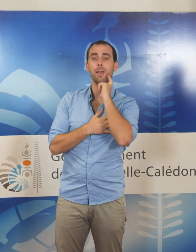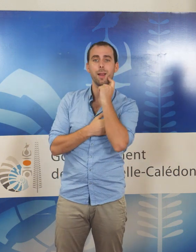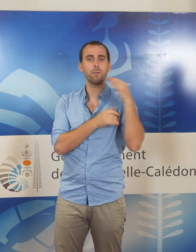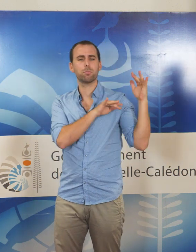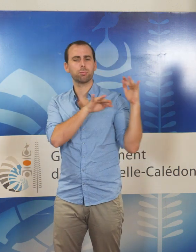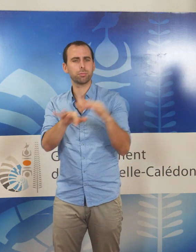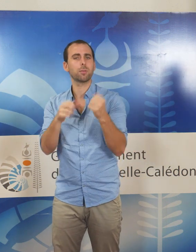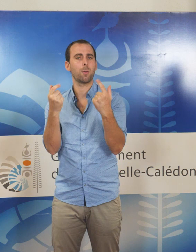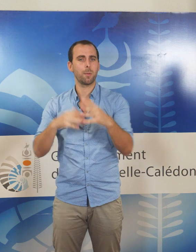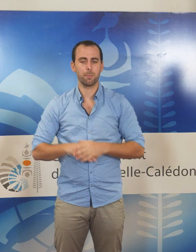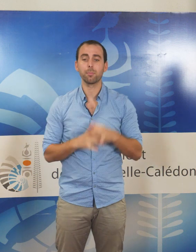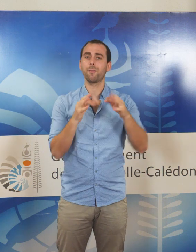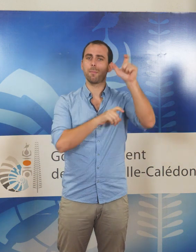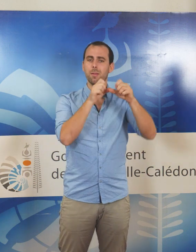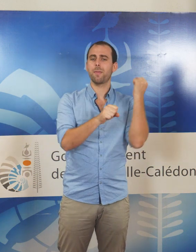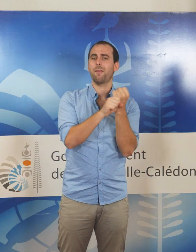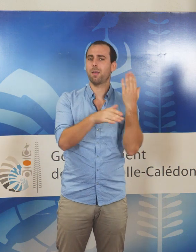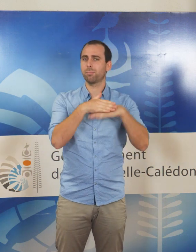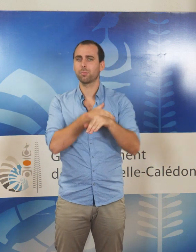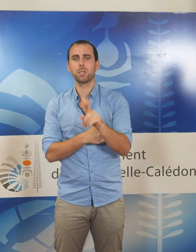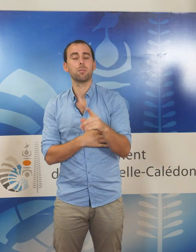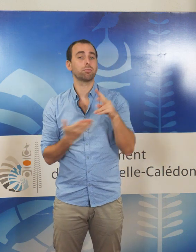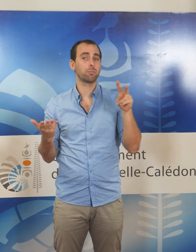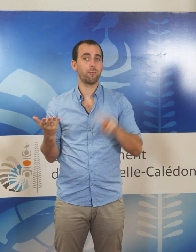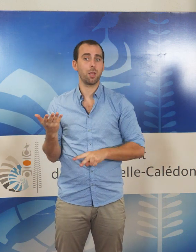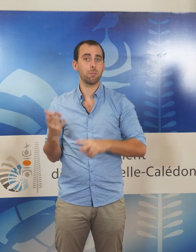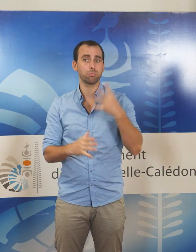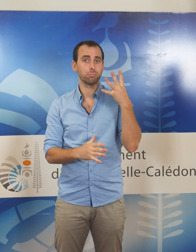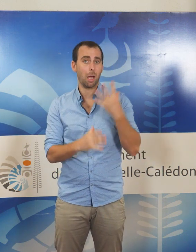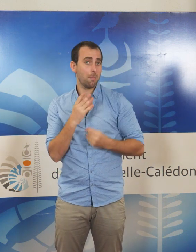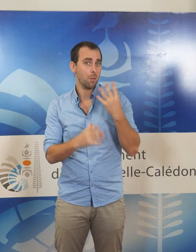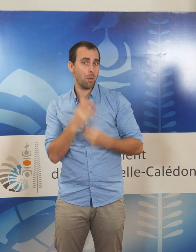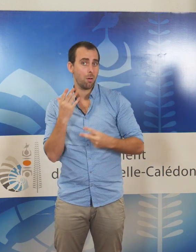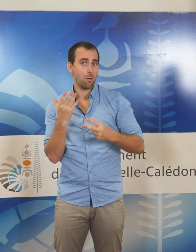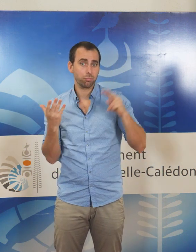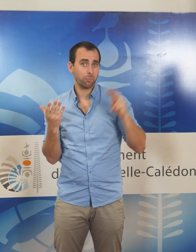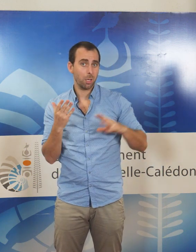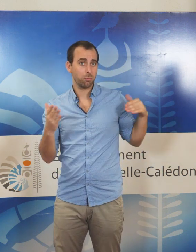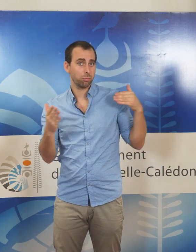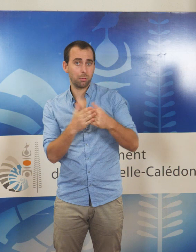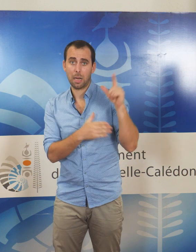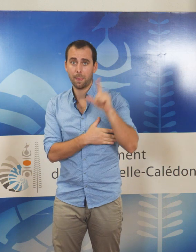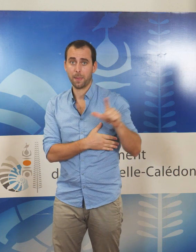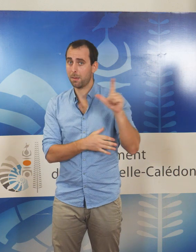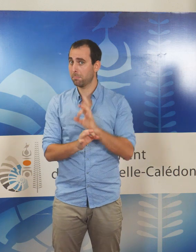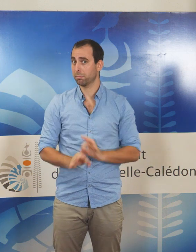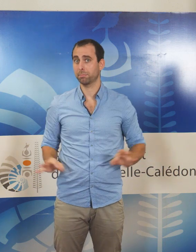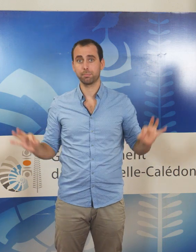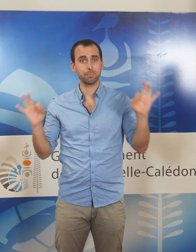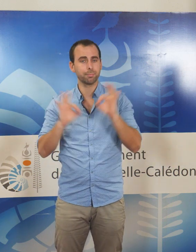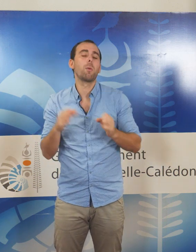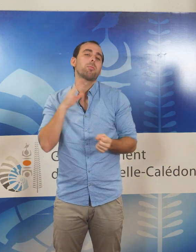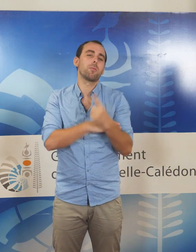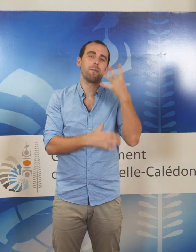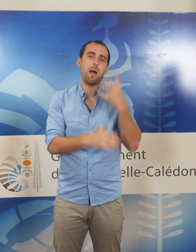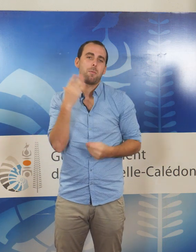élèves. Donc sur la présence des personnels, nous n'avons eu aucune absence constatée depuis lundi, à part les absences